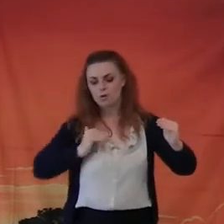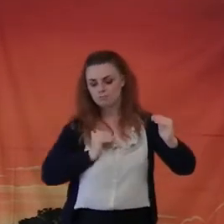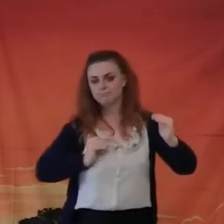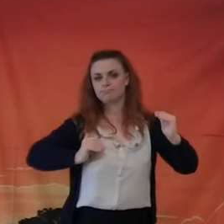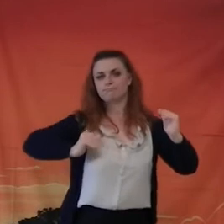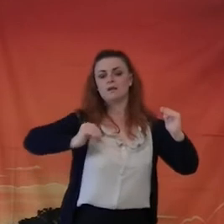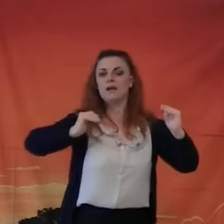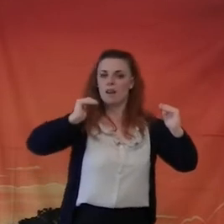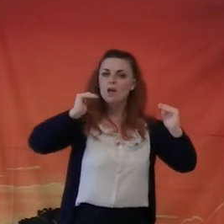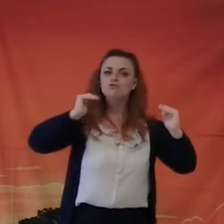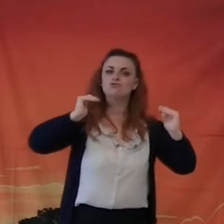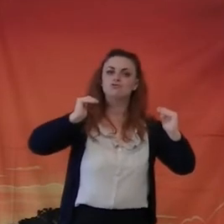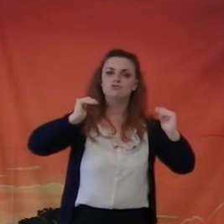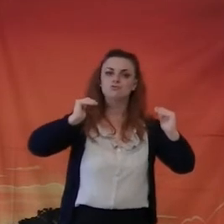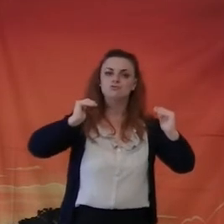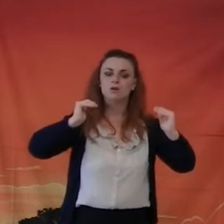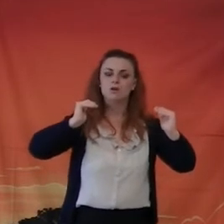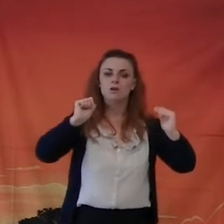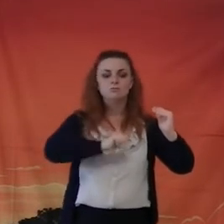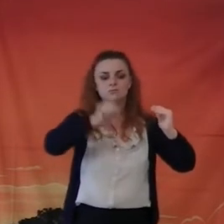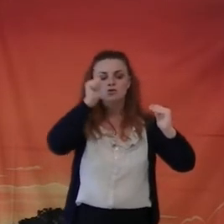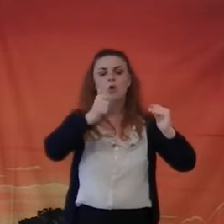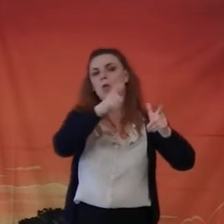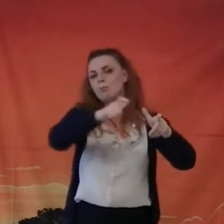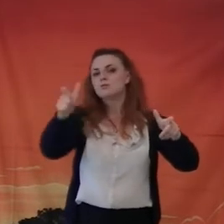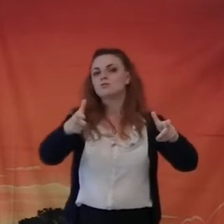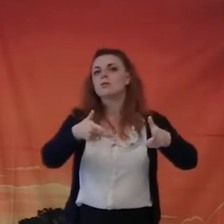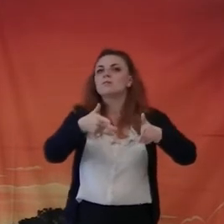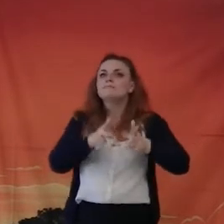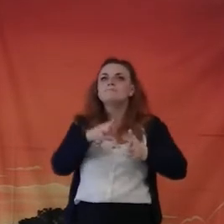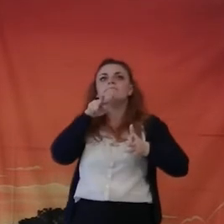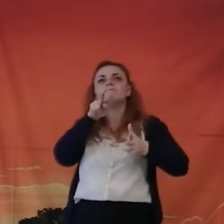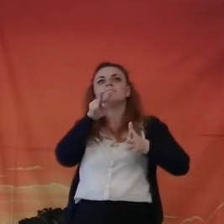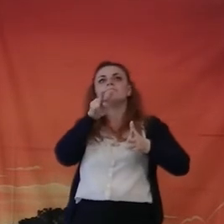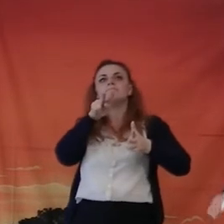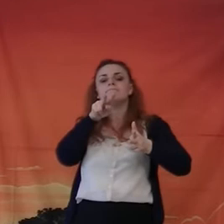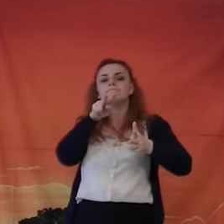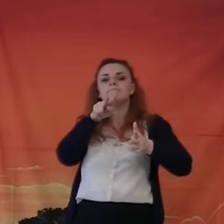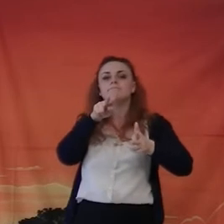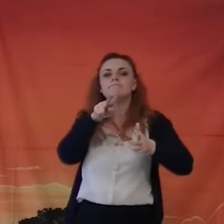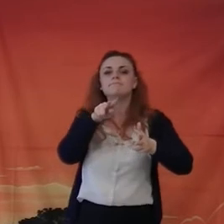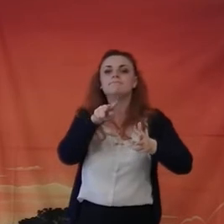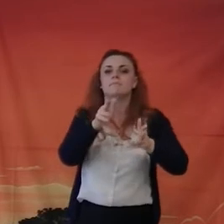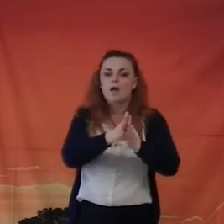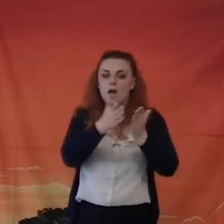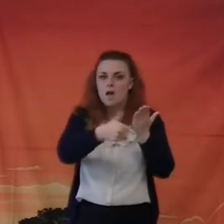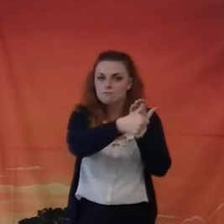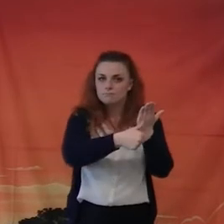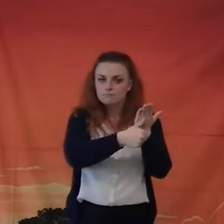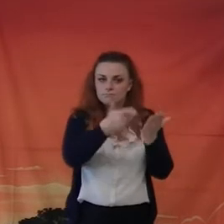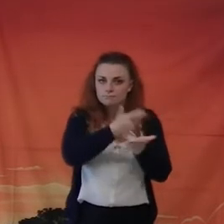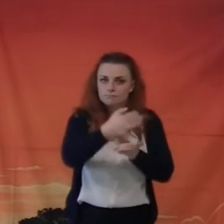vanno lì ad ascoltare soltanto la parola di Dio, ma non sono cresciuti da un livello a un altro